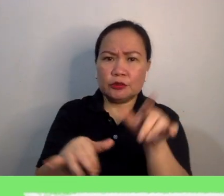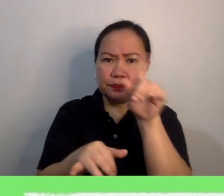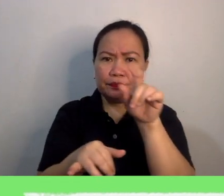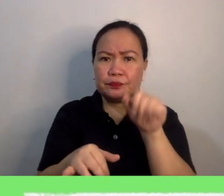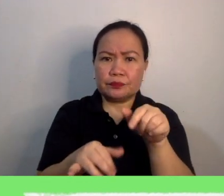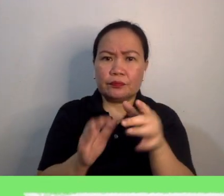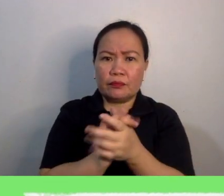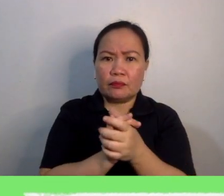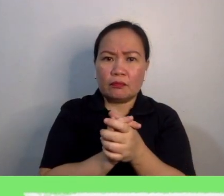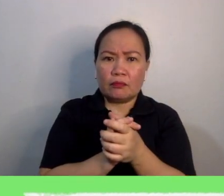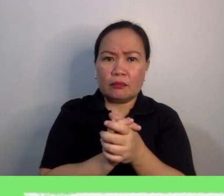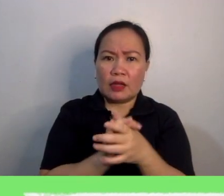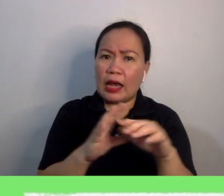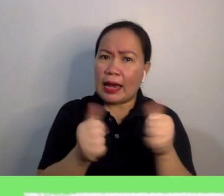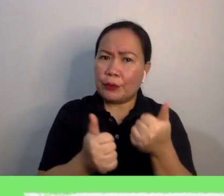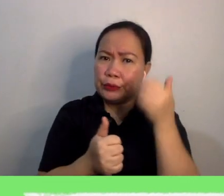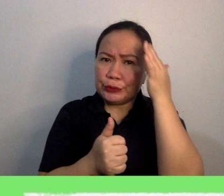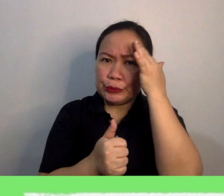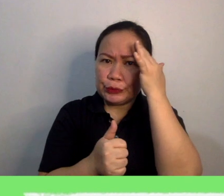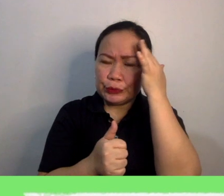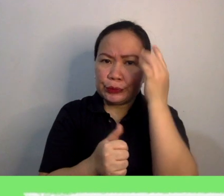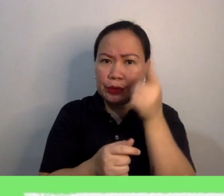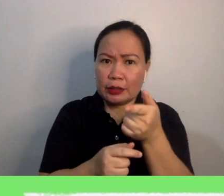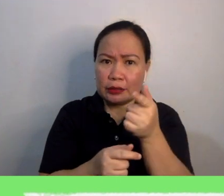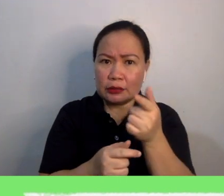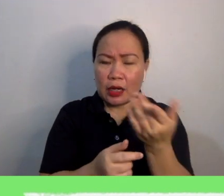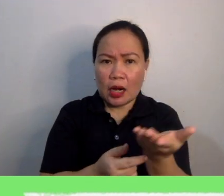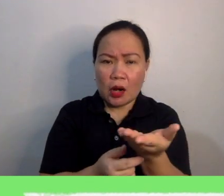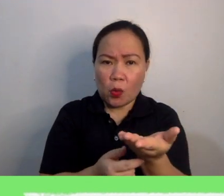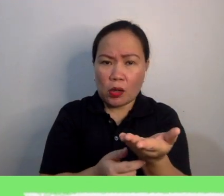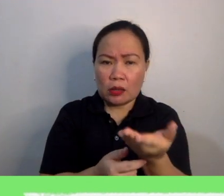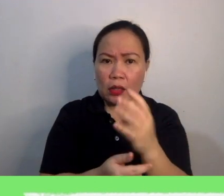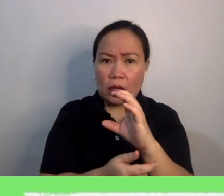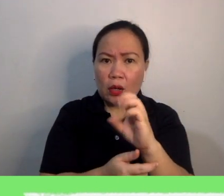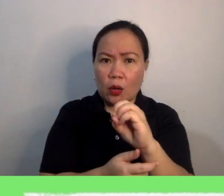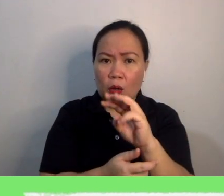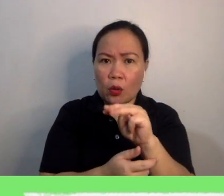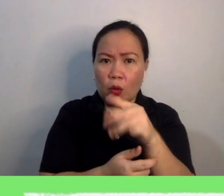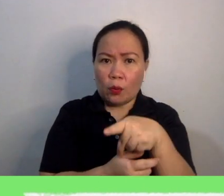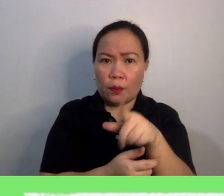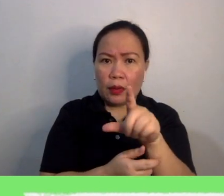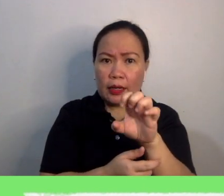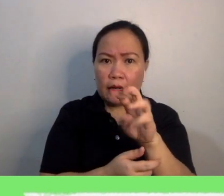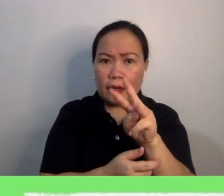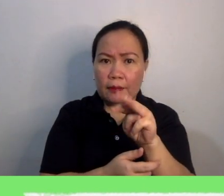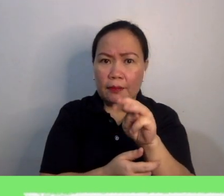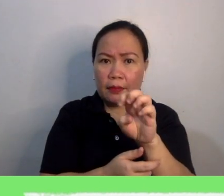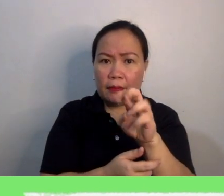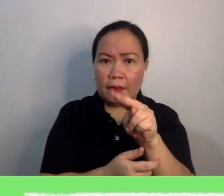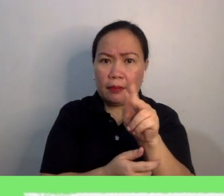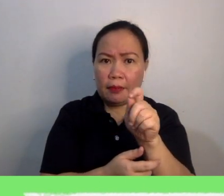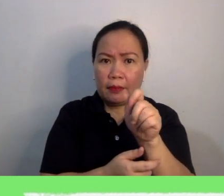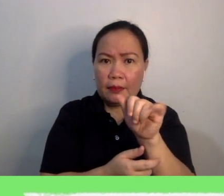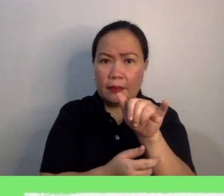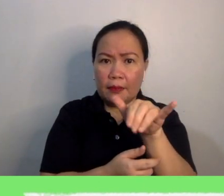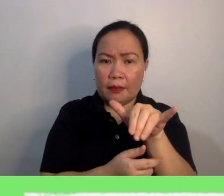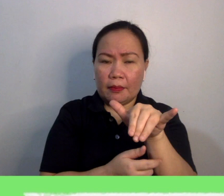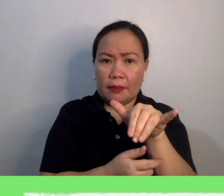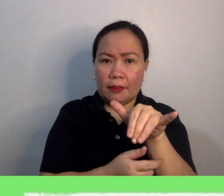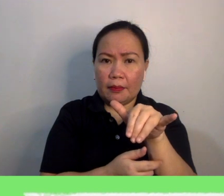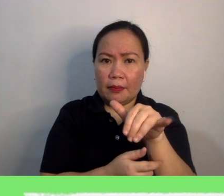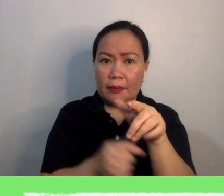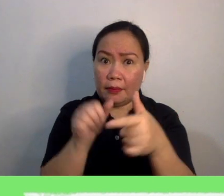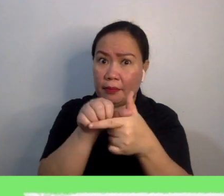that these angles are complementary angles? So, paano natin malalaman na, ay, itong angle na to, itong